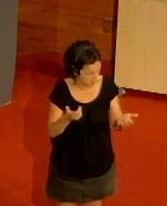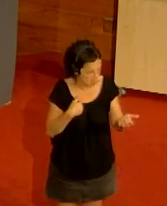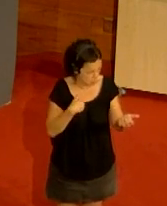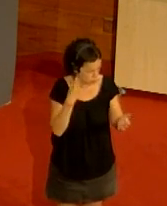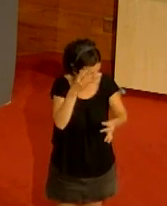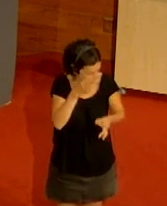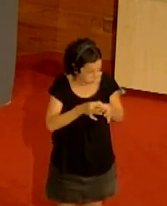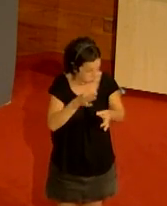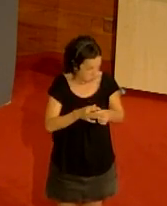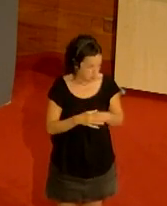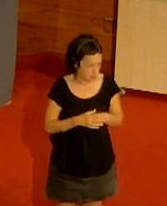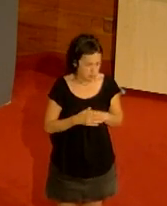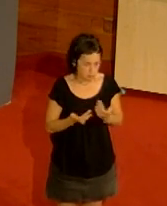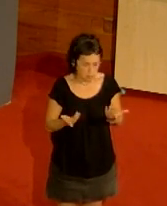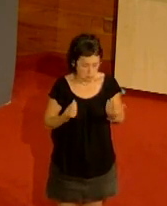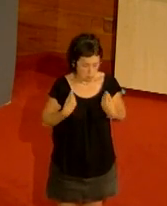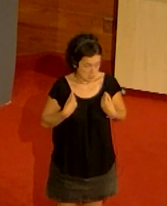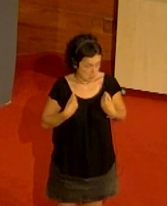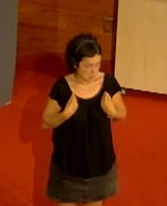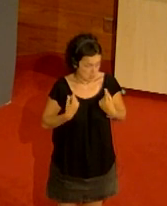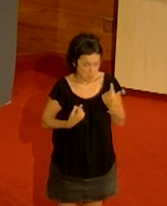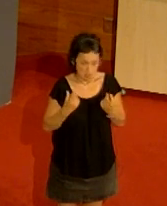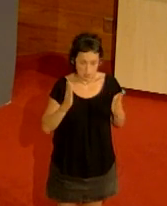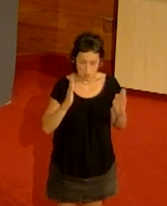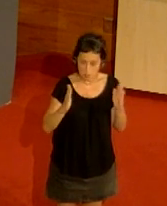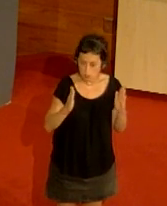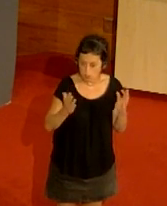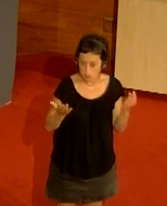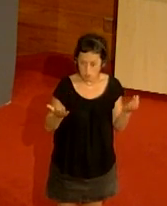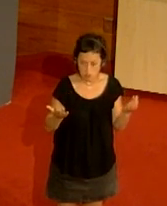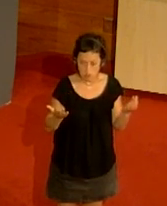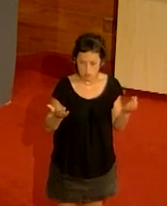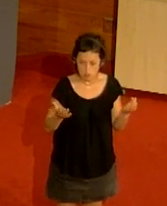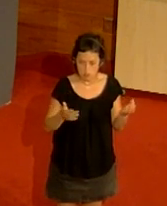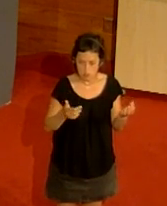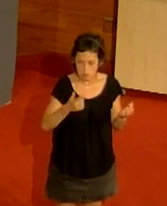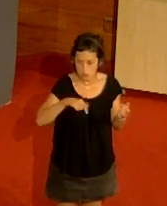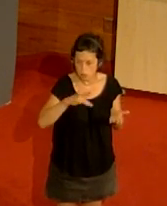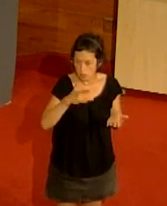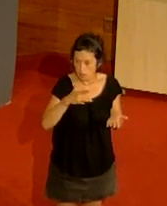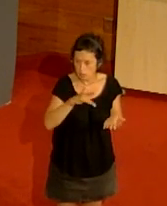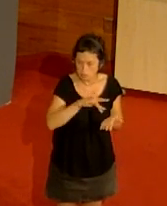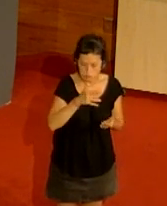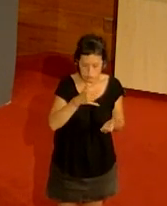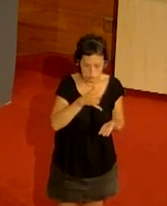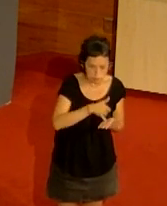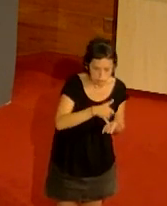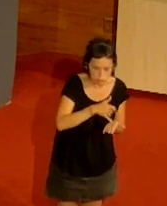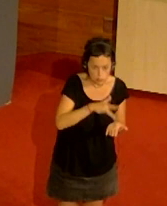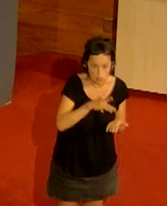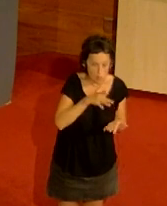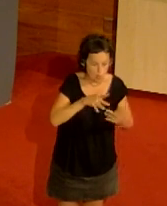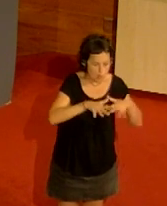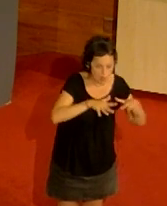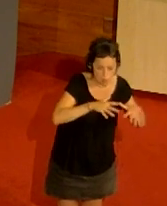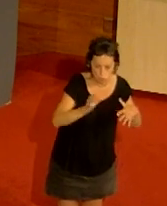Hay momentos en nuestras vidas en el cual somos vulnerables porque hay un terremoto, porque hay una guerra y necesitamos